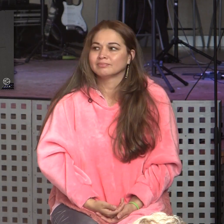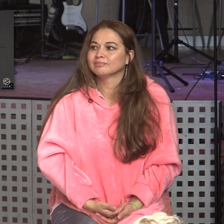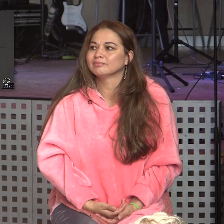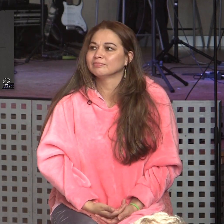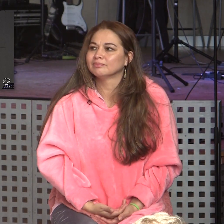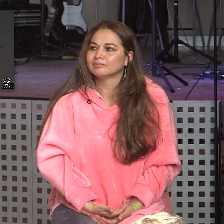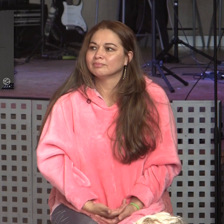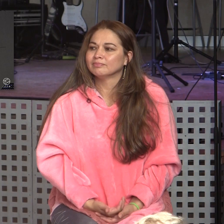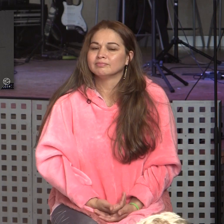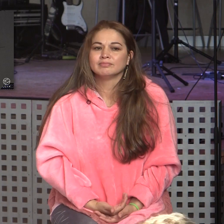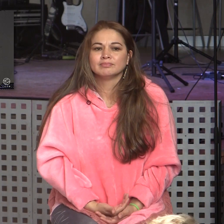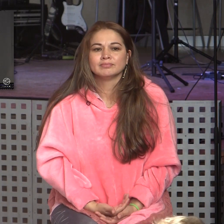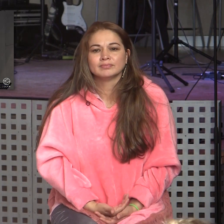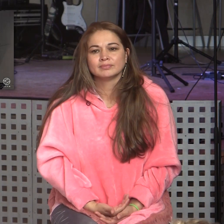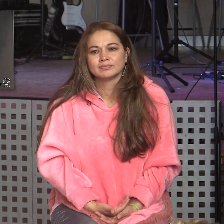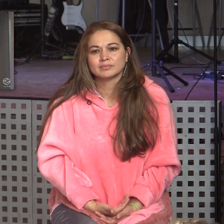visible,